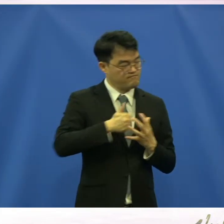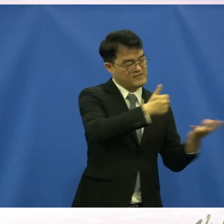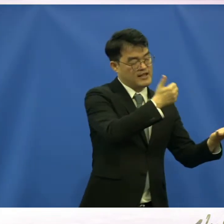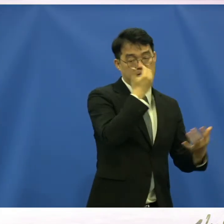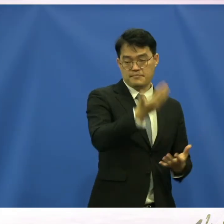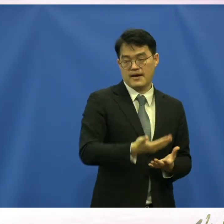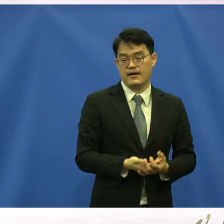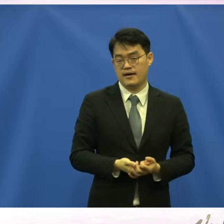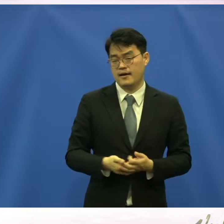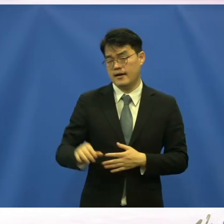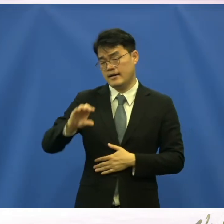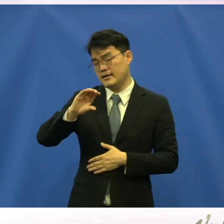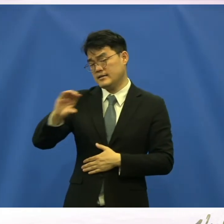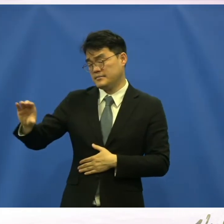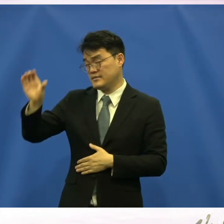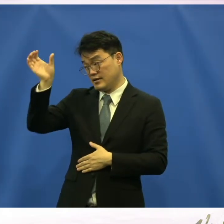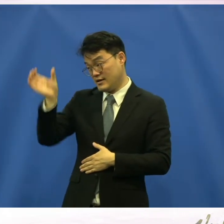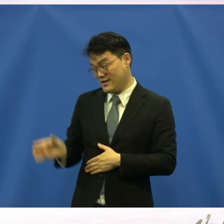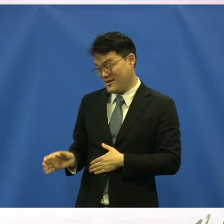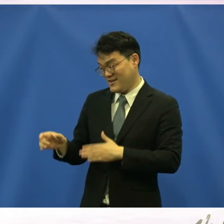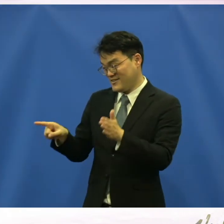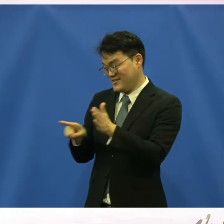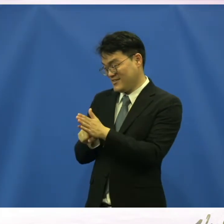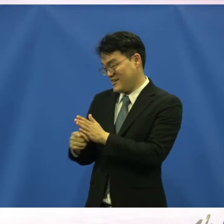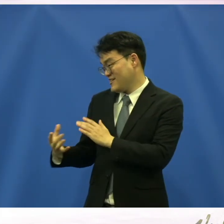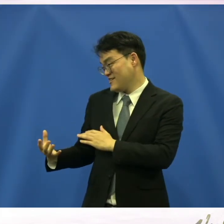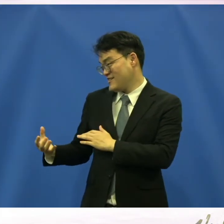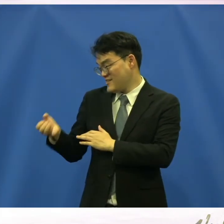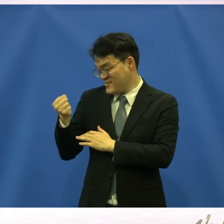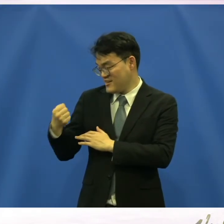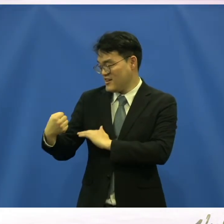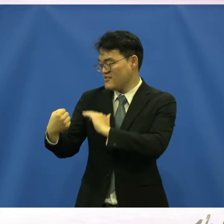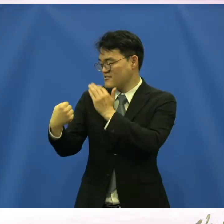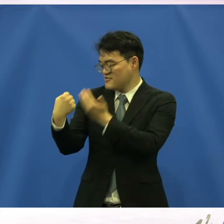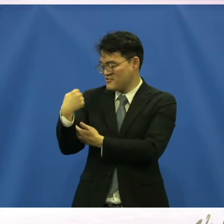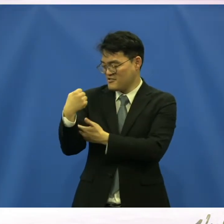전혀 능력으로 발휘되지 못한다면 그 신앙은 허구라는 거예요.